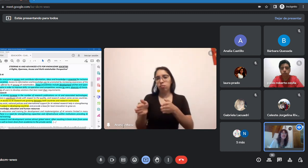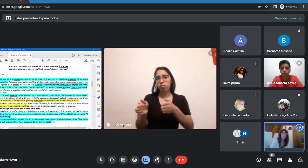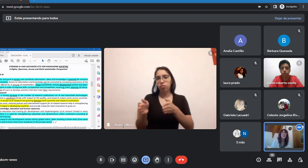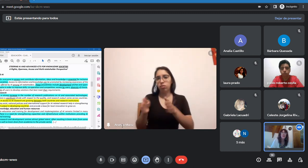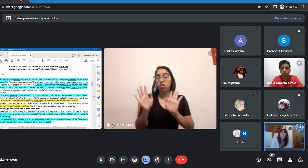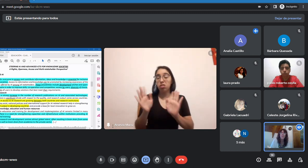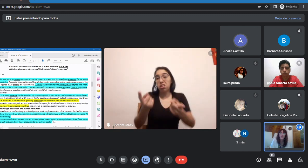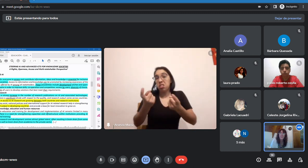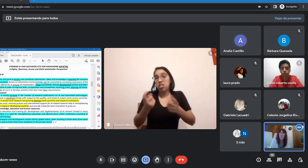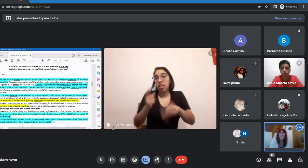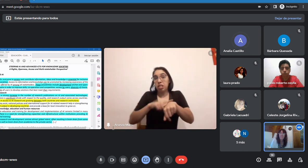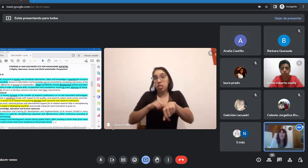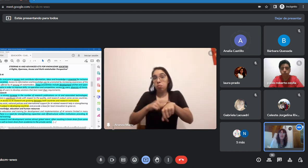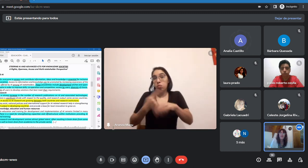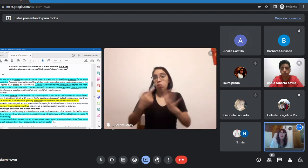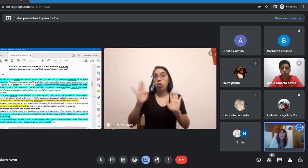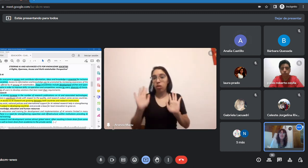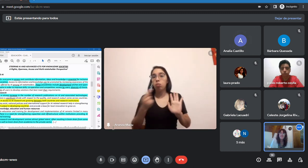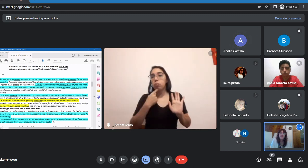Así no interrumpo.